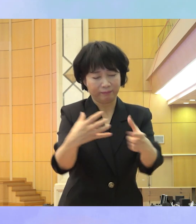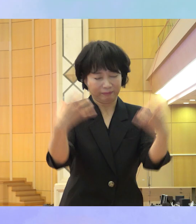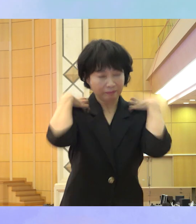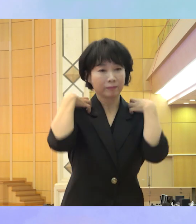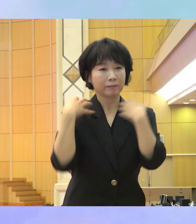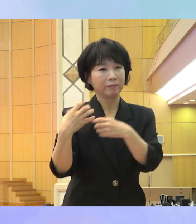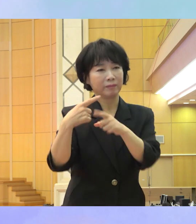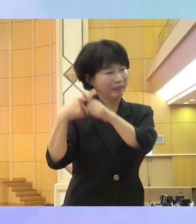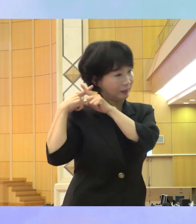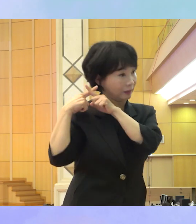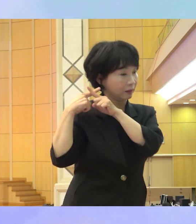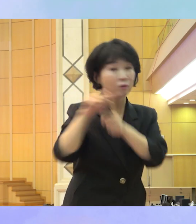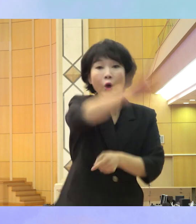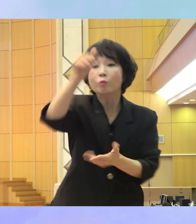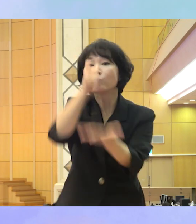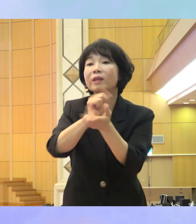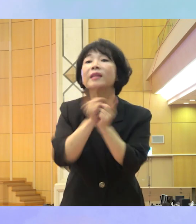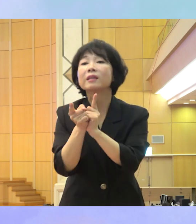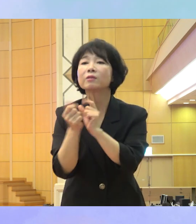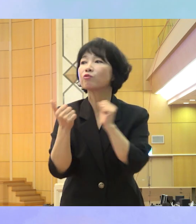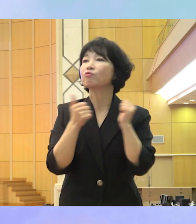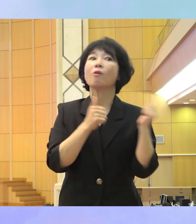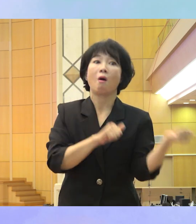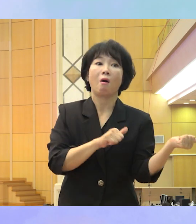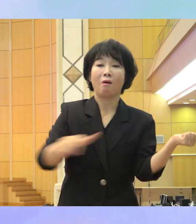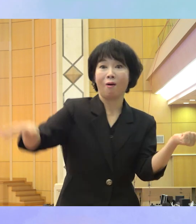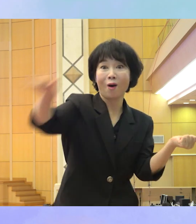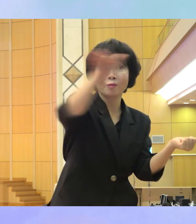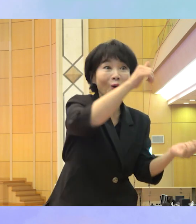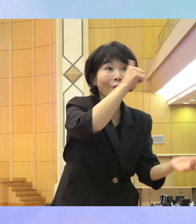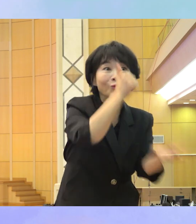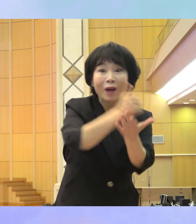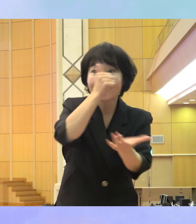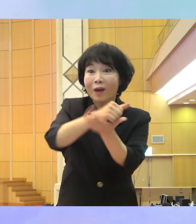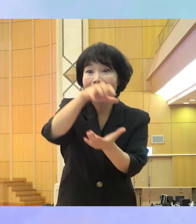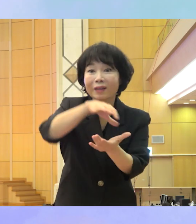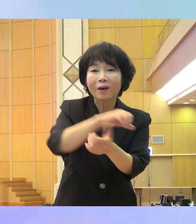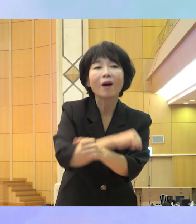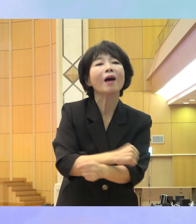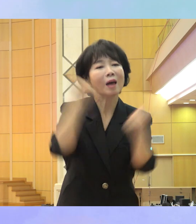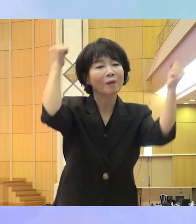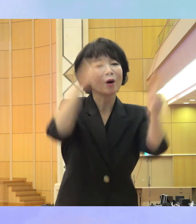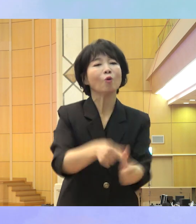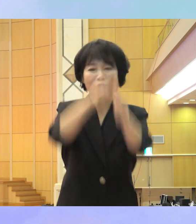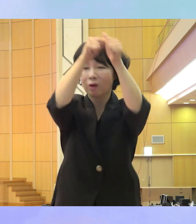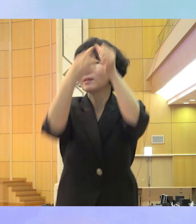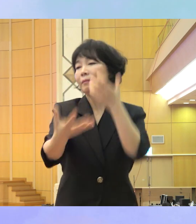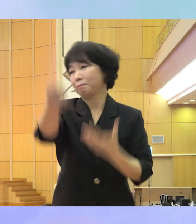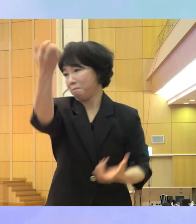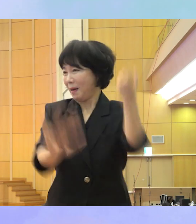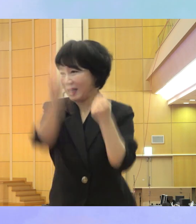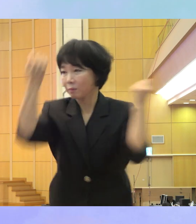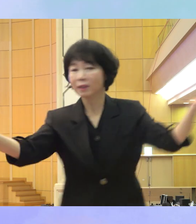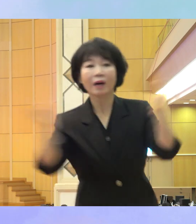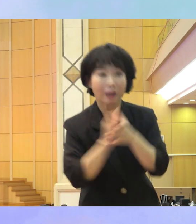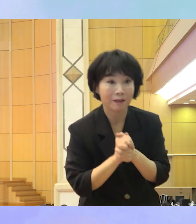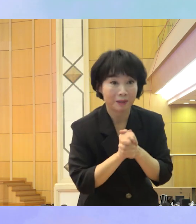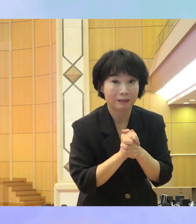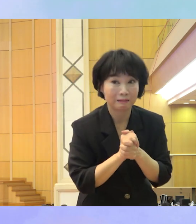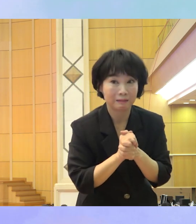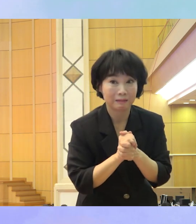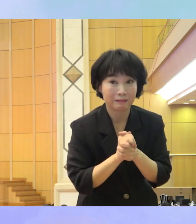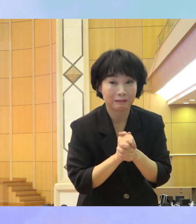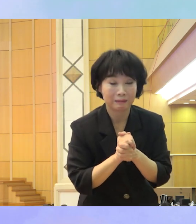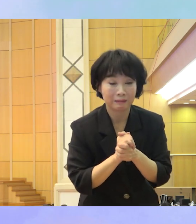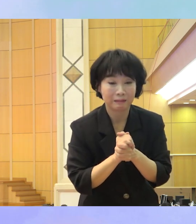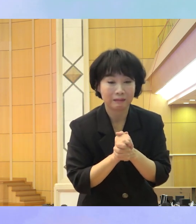우리가 죽을 자리 대신 죽어주심으로 우리는 죄에서, 사망에서 구원받고 해방받은 거예요.